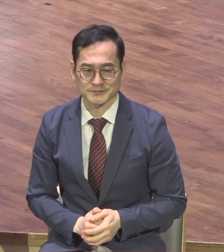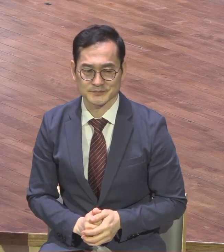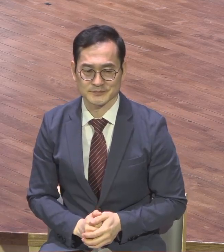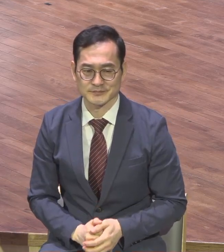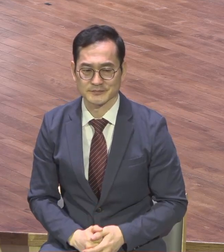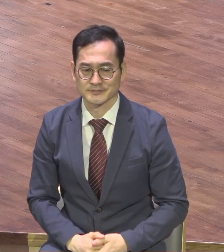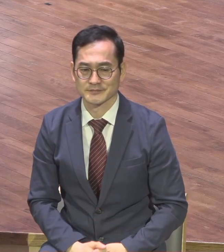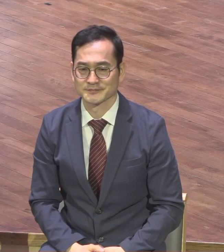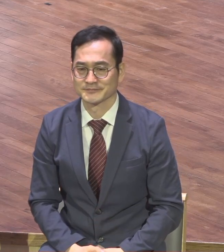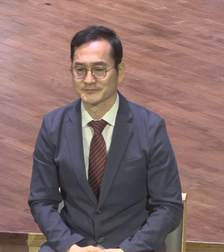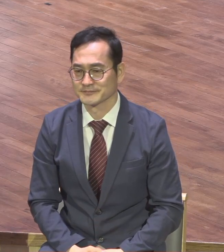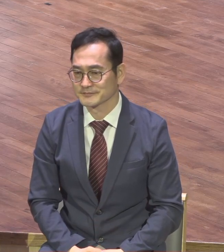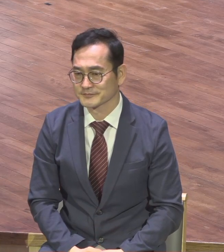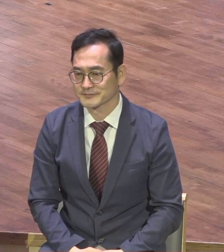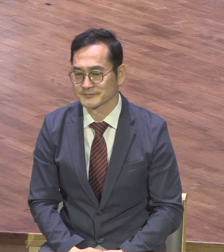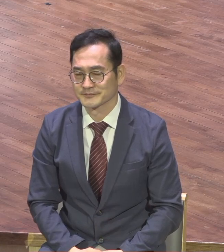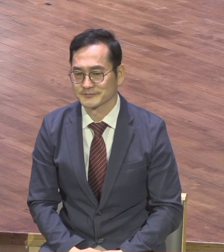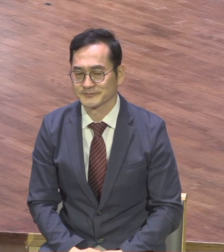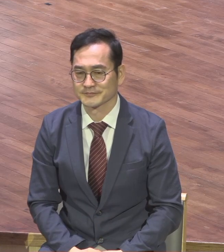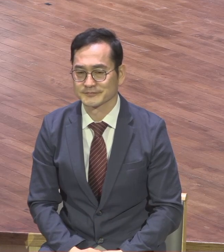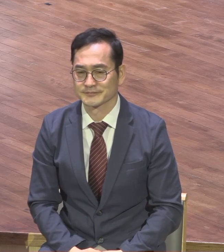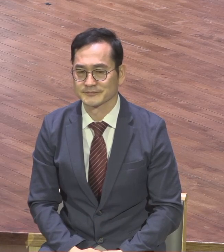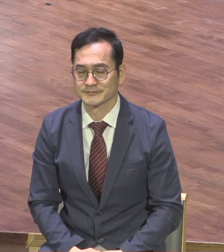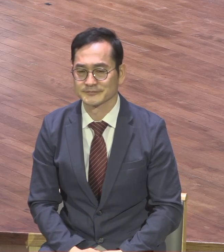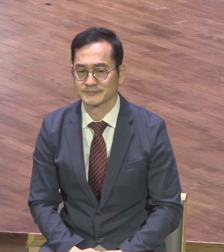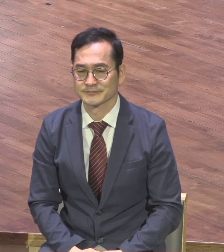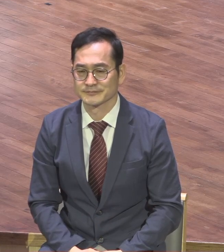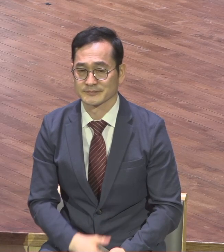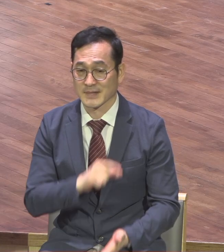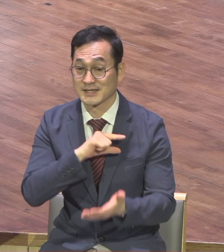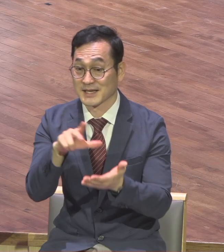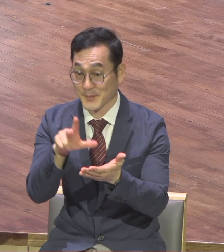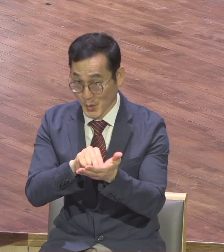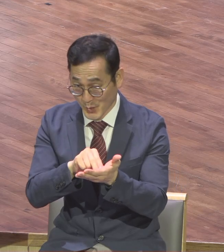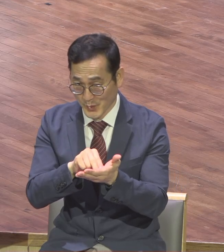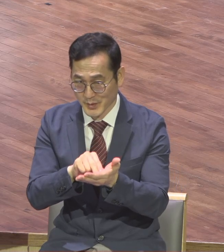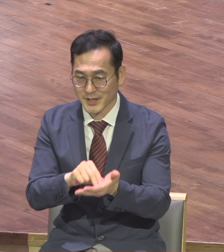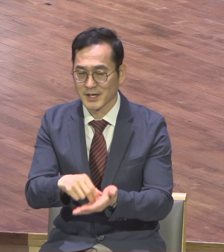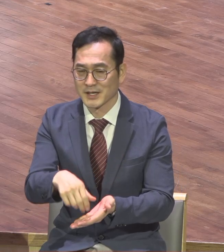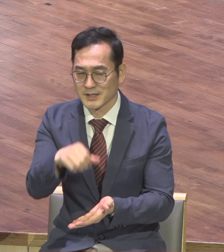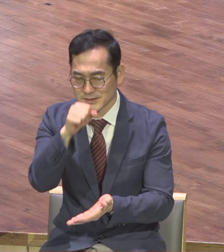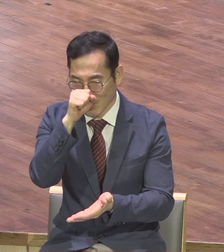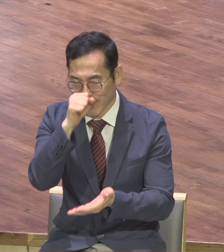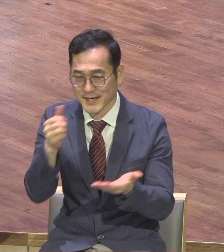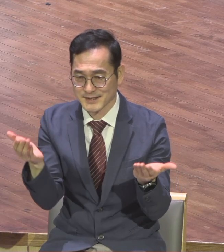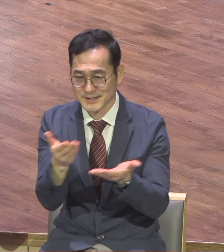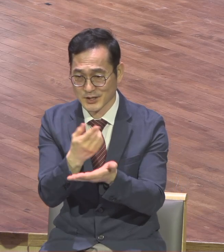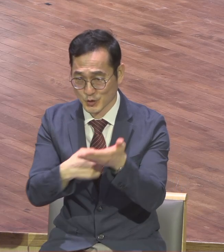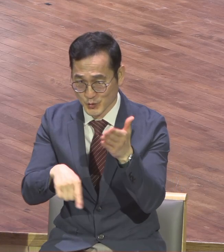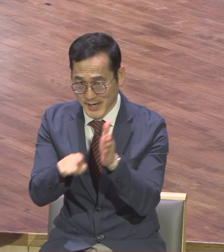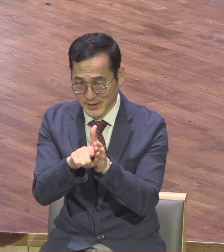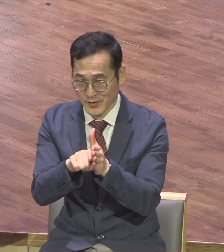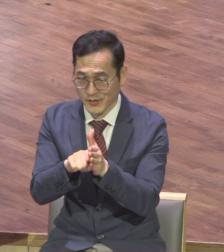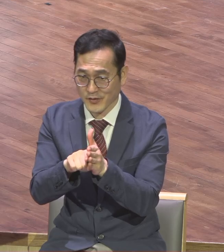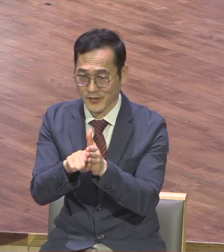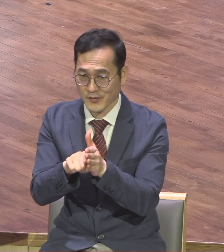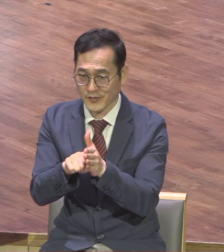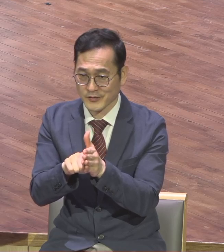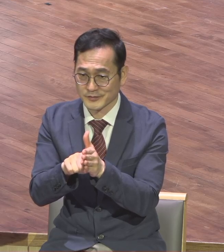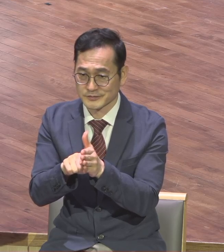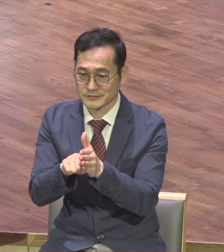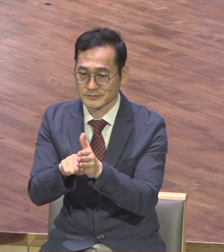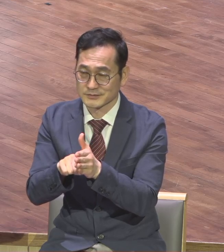이거 되는 말씀 가지고 선한 일을 위하여 지어심을 받은 자라는 제목으로